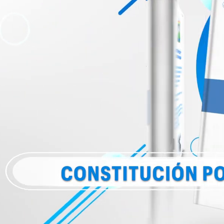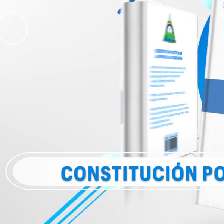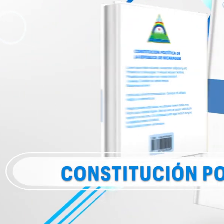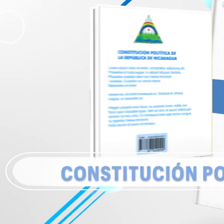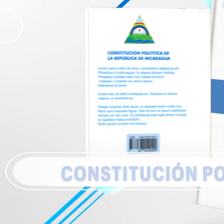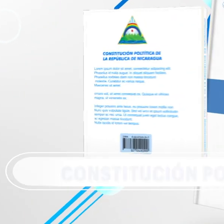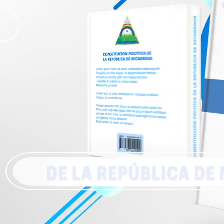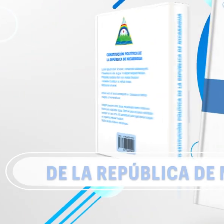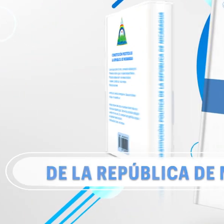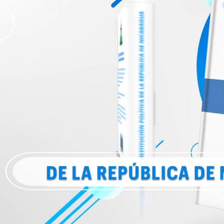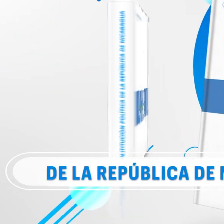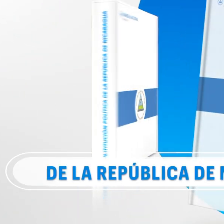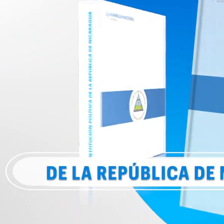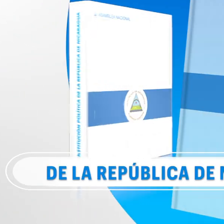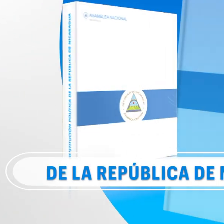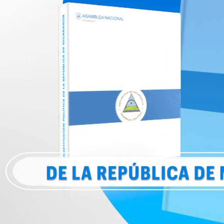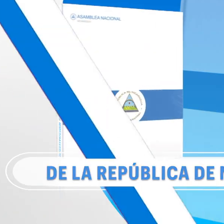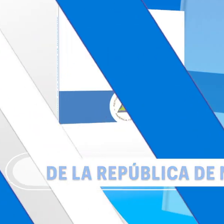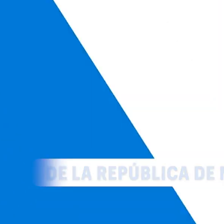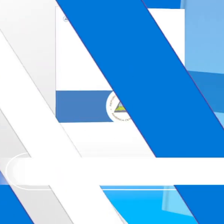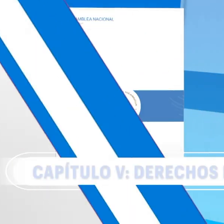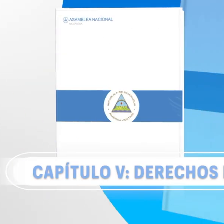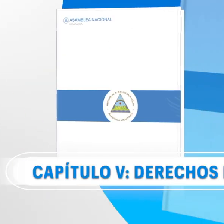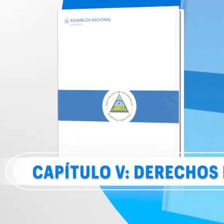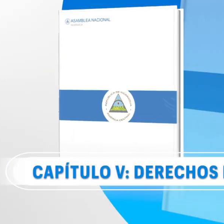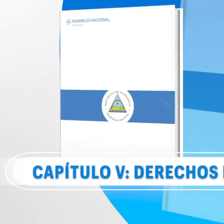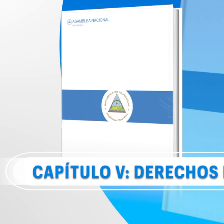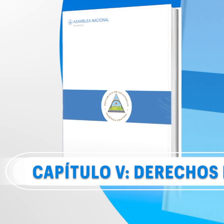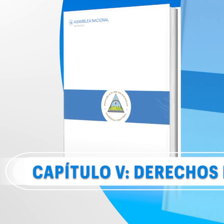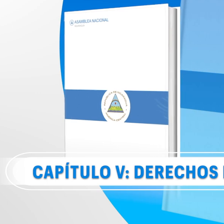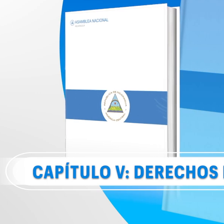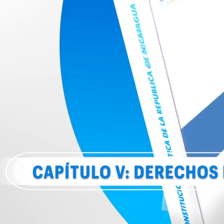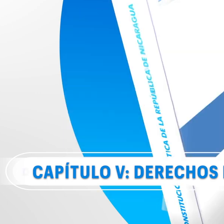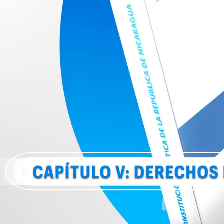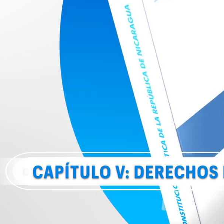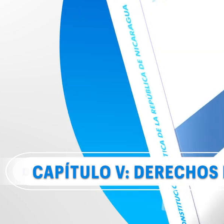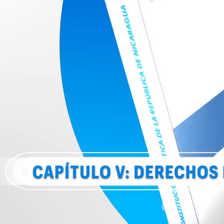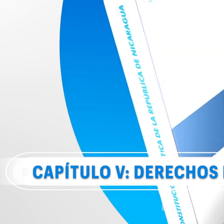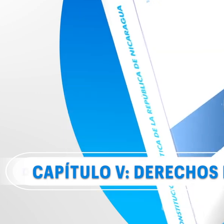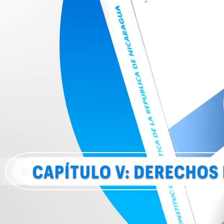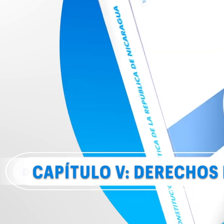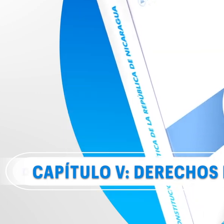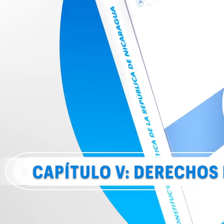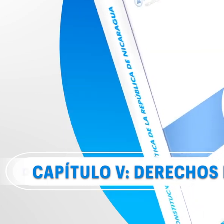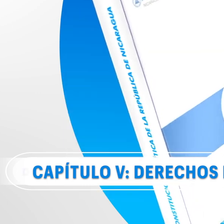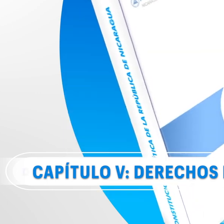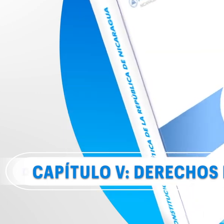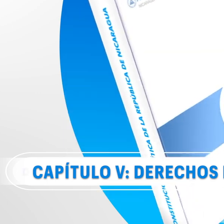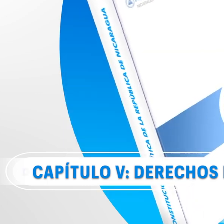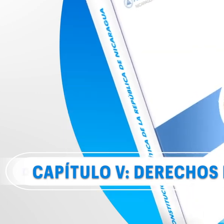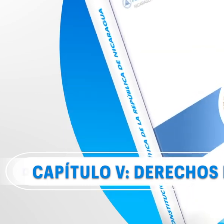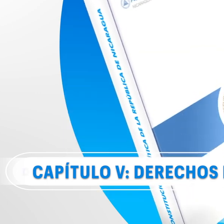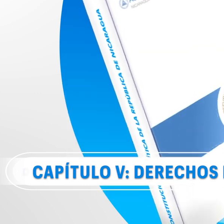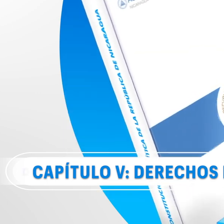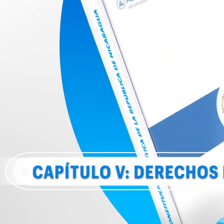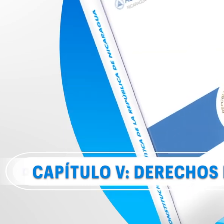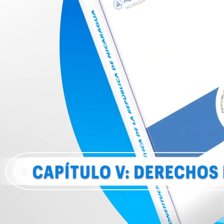Constitución Política de la República de Nicaragua. Capítulo 5. Derechos laborales.